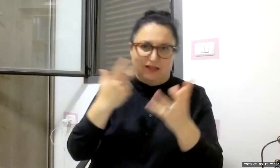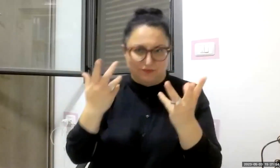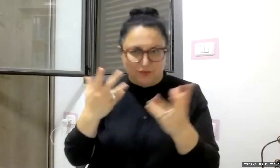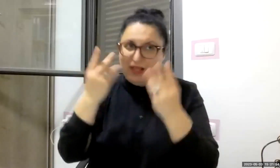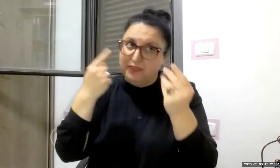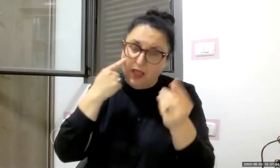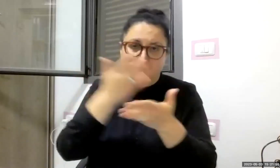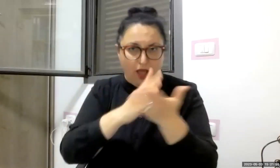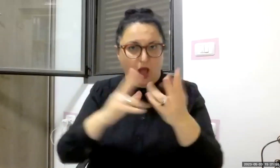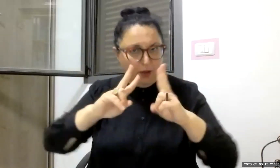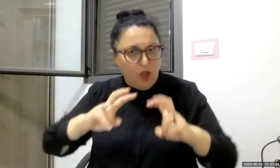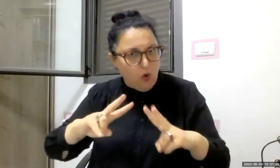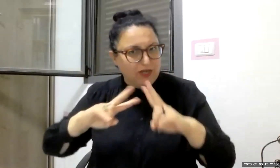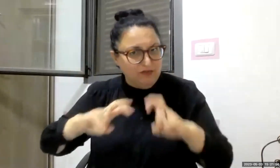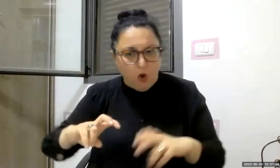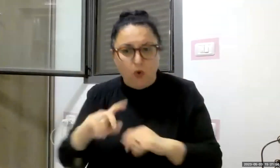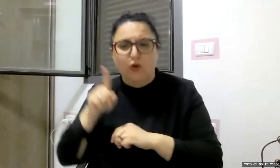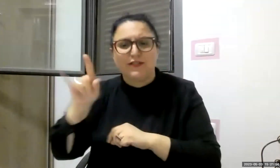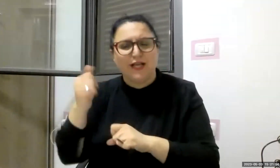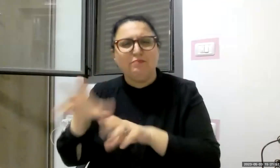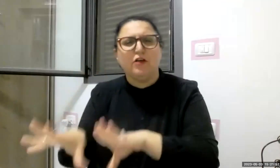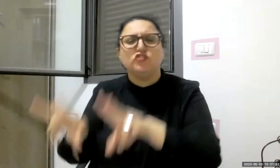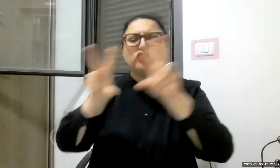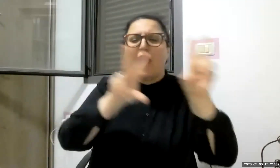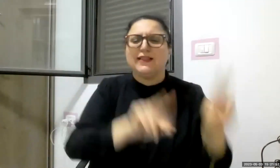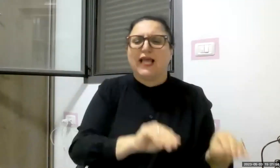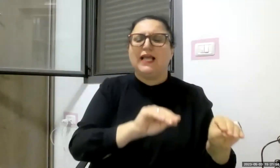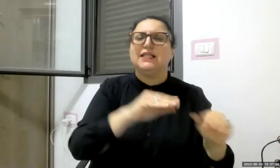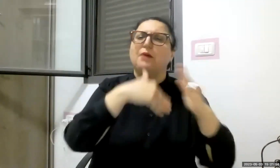בעיניי ובעיניי הרבה חוקרים וחוקרות, היא כן